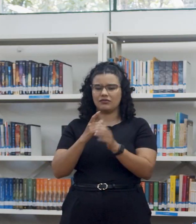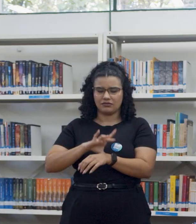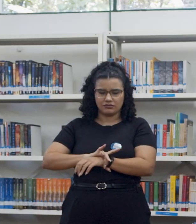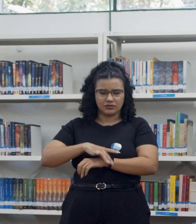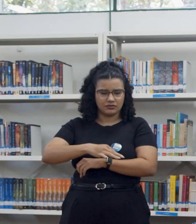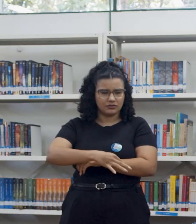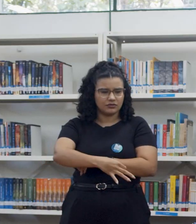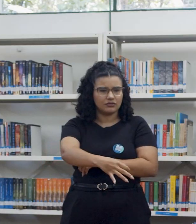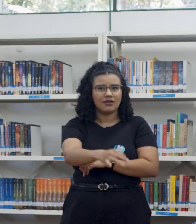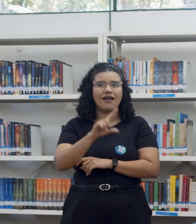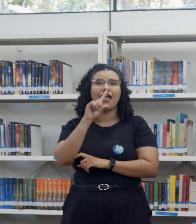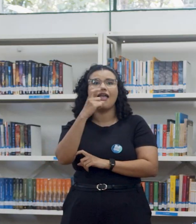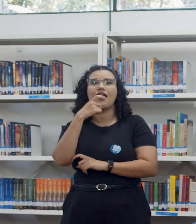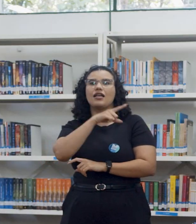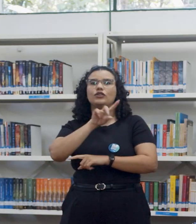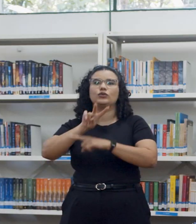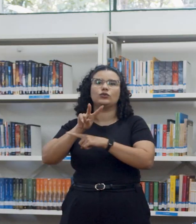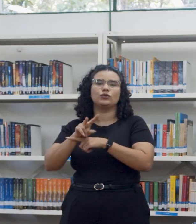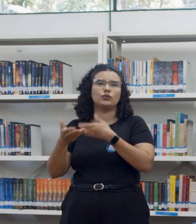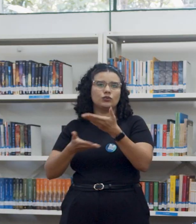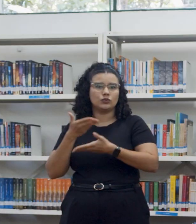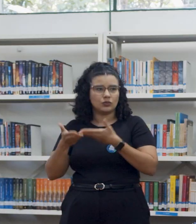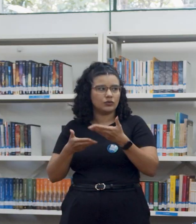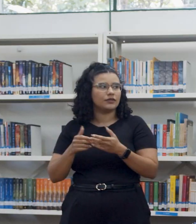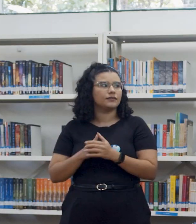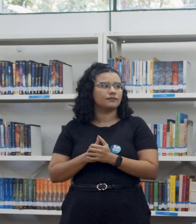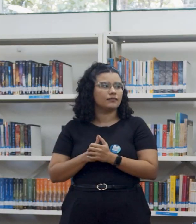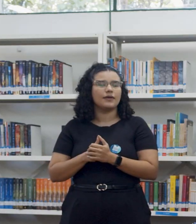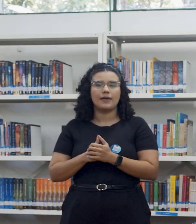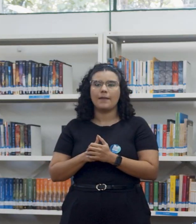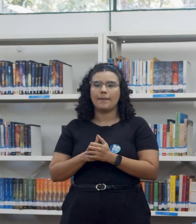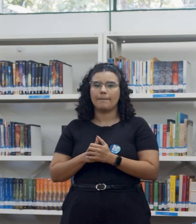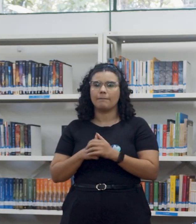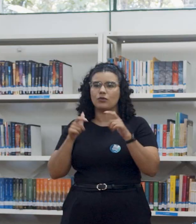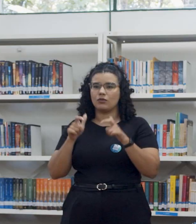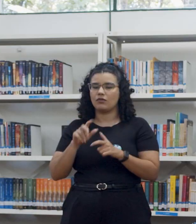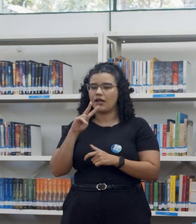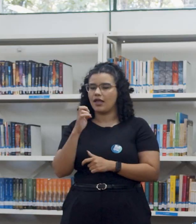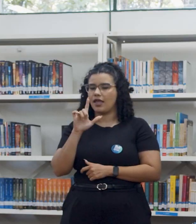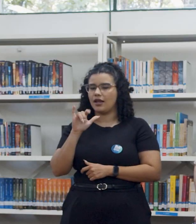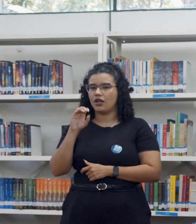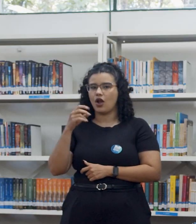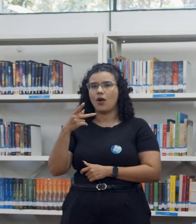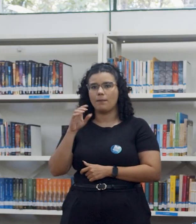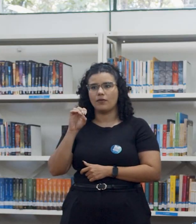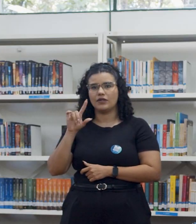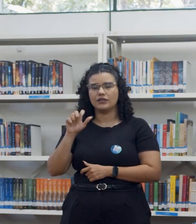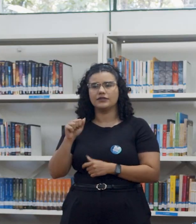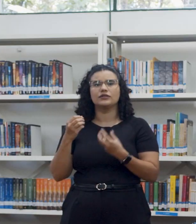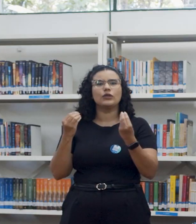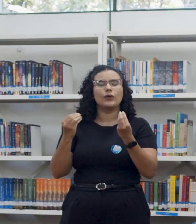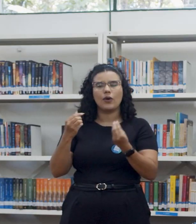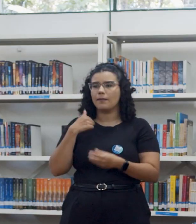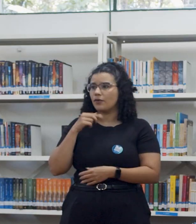na casa da ex-tutora, da ex-cuidadora, no meio do Heliópolis. Quem iria pensar que, ao me ver,